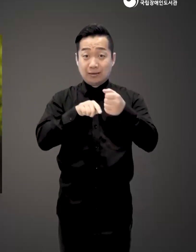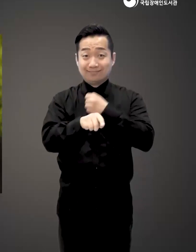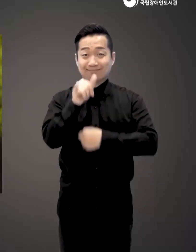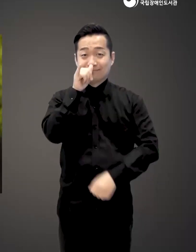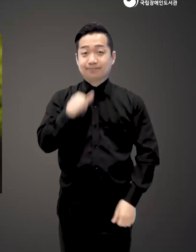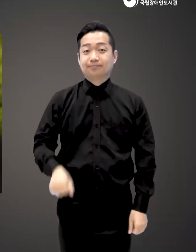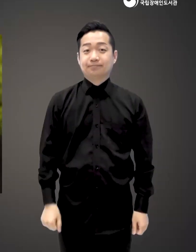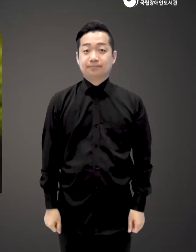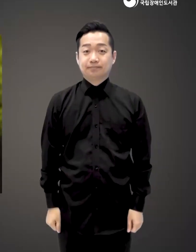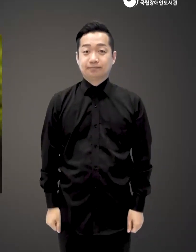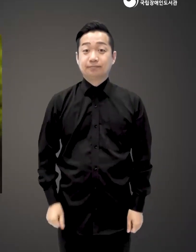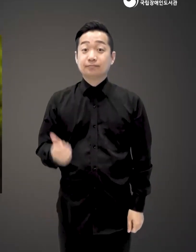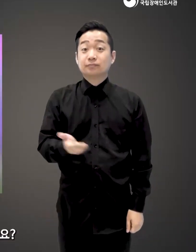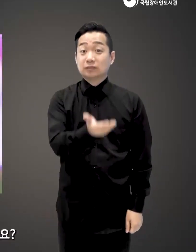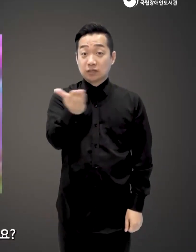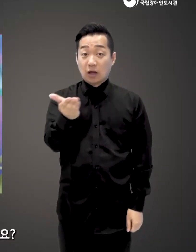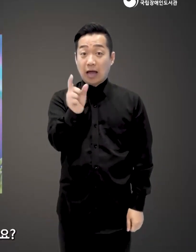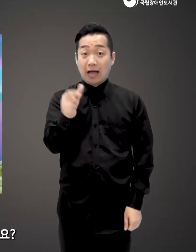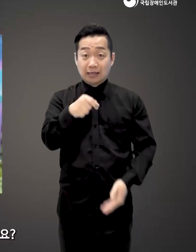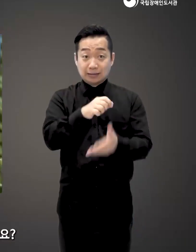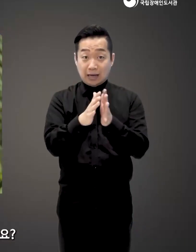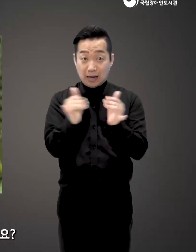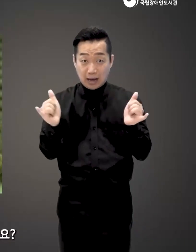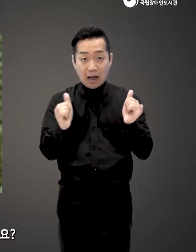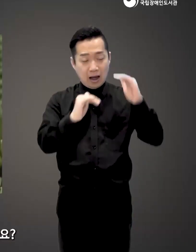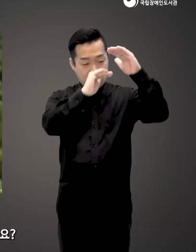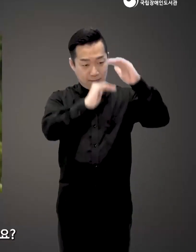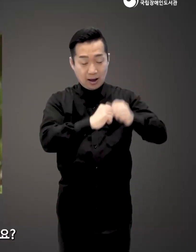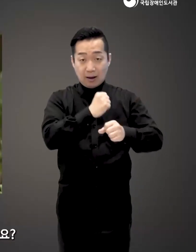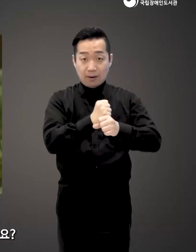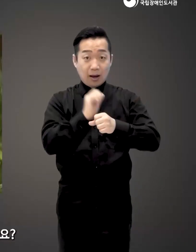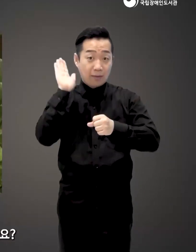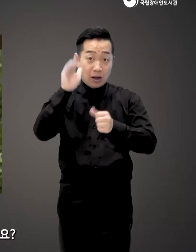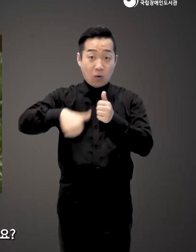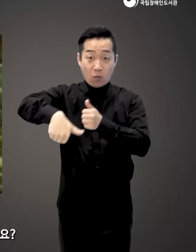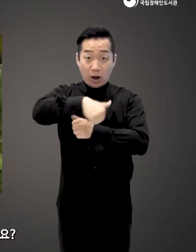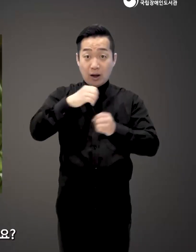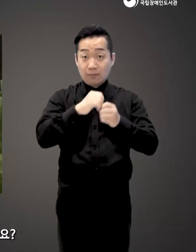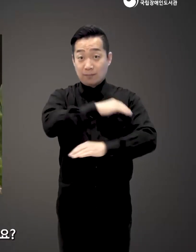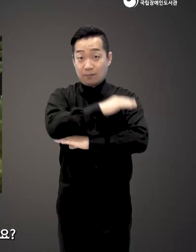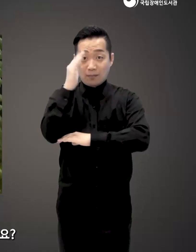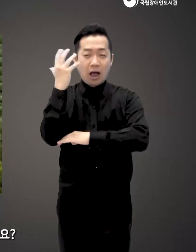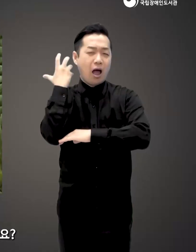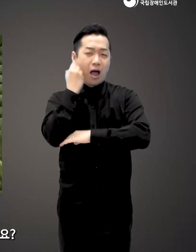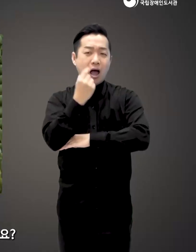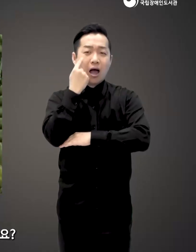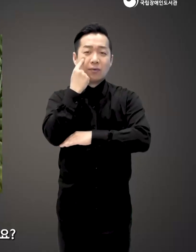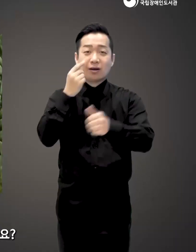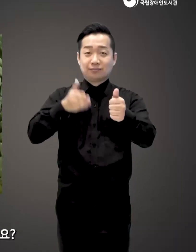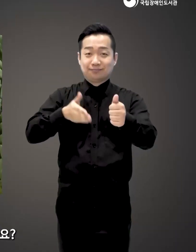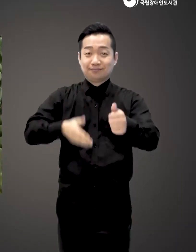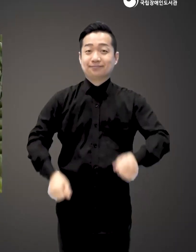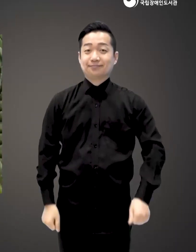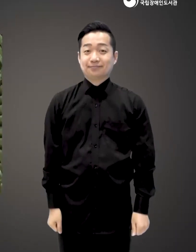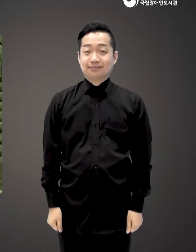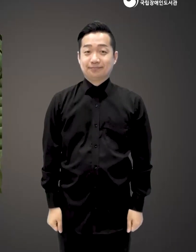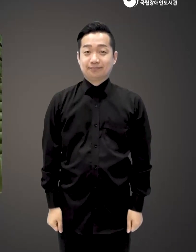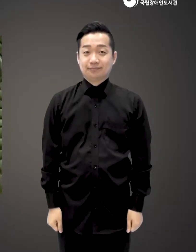있는 듯합니다. 여러분도 한요나 작가가 그려놓은 멋진 미래환경 생태소설에 빠질 준비